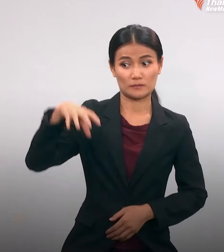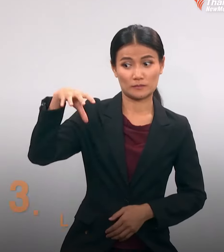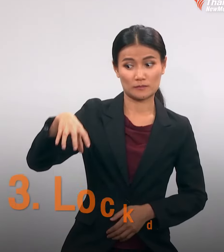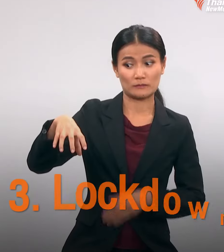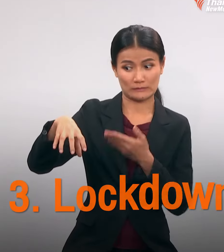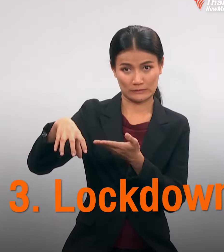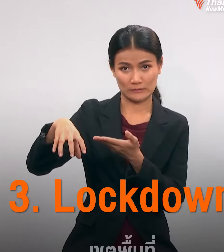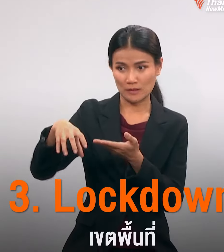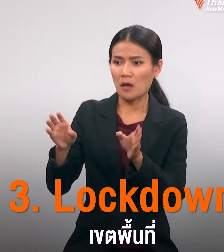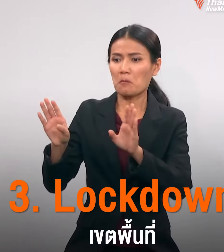ล็อกดาวน์เขตพื้น